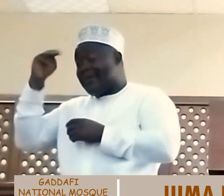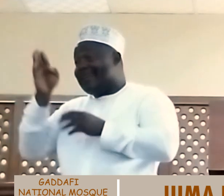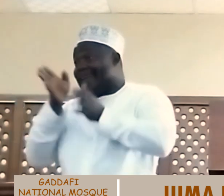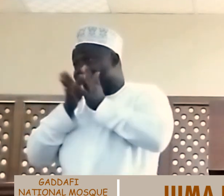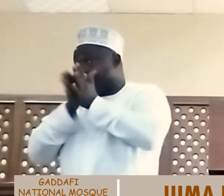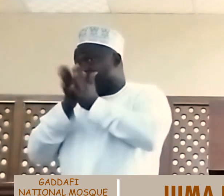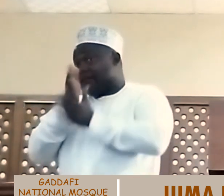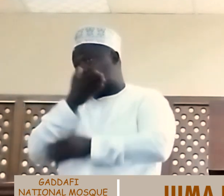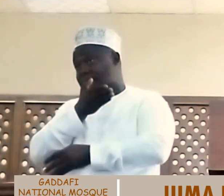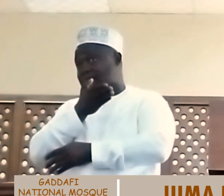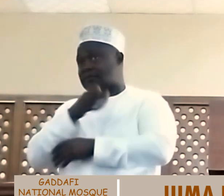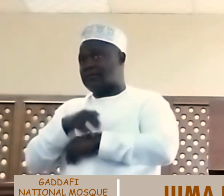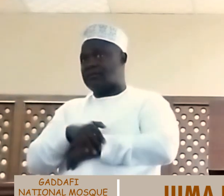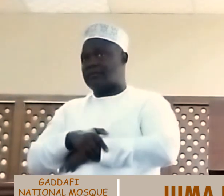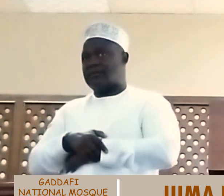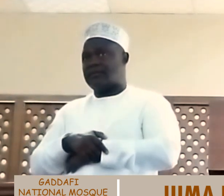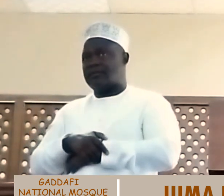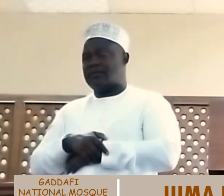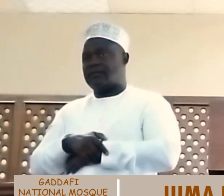ajruhunna